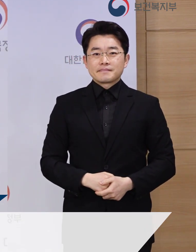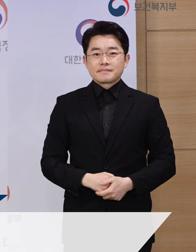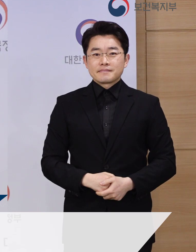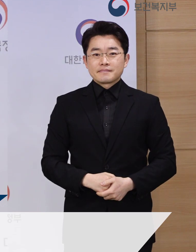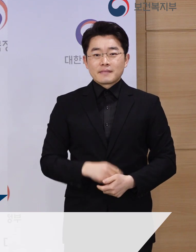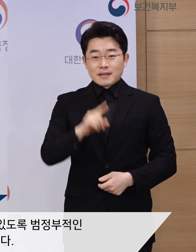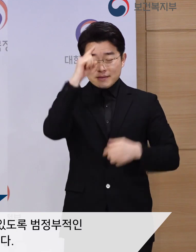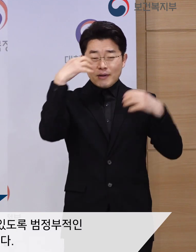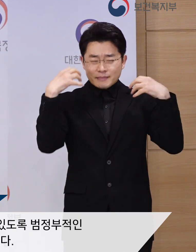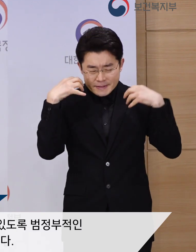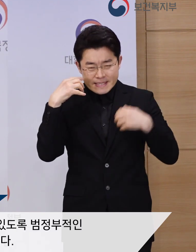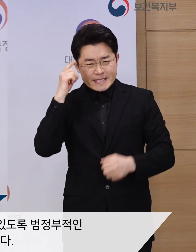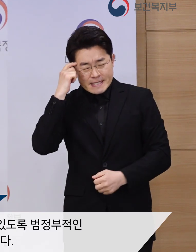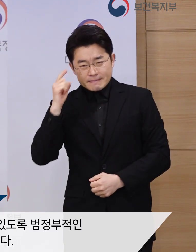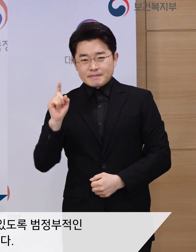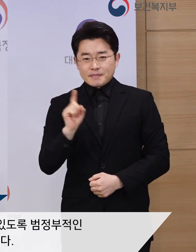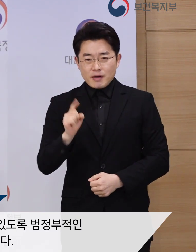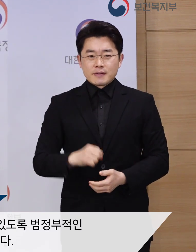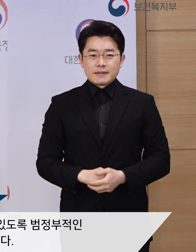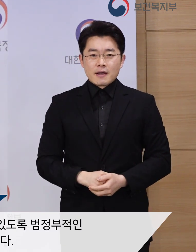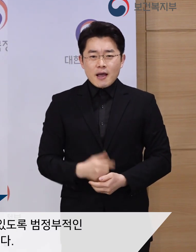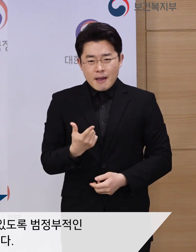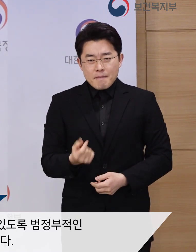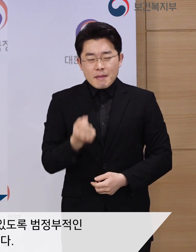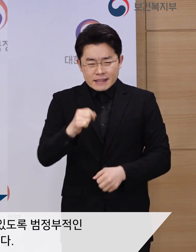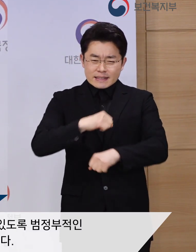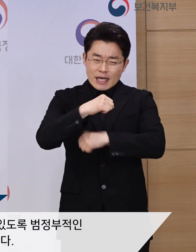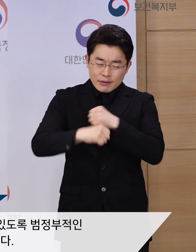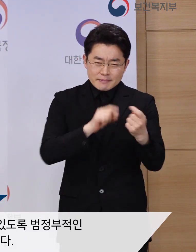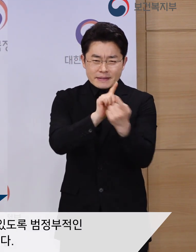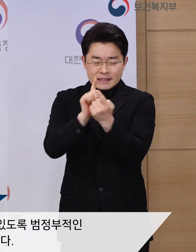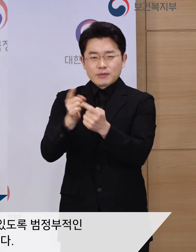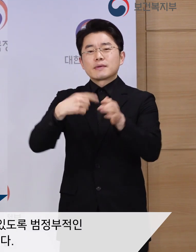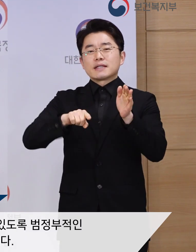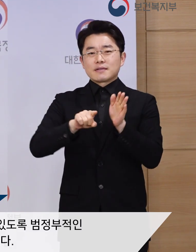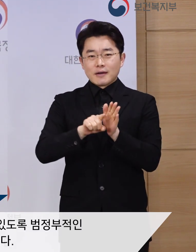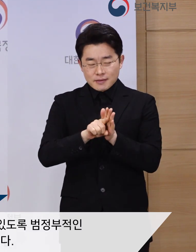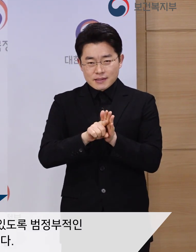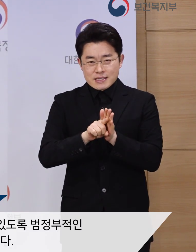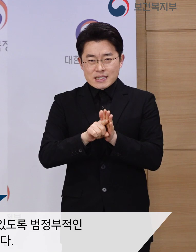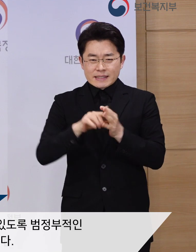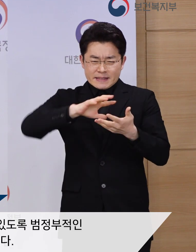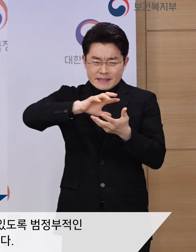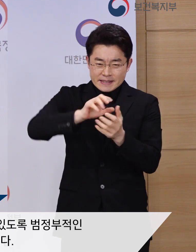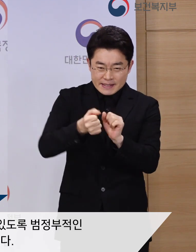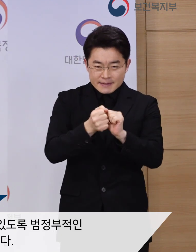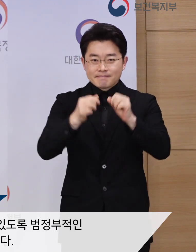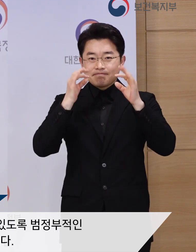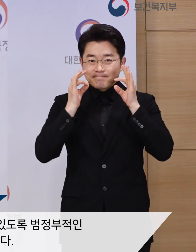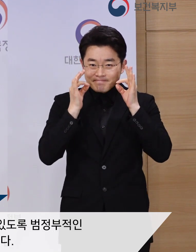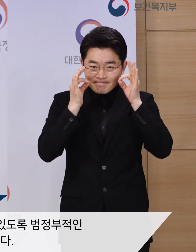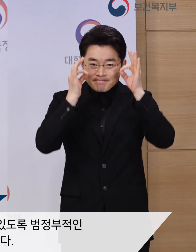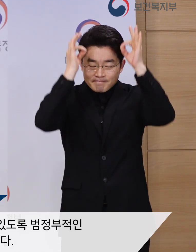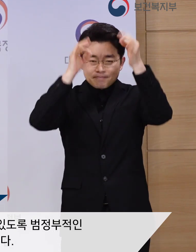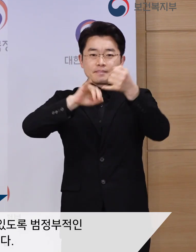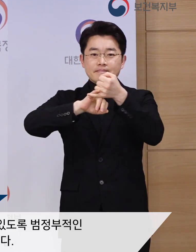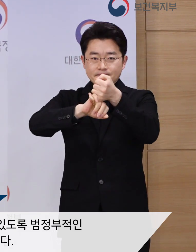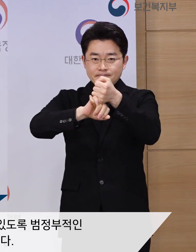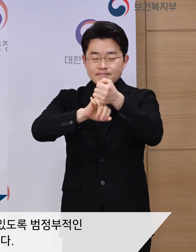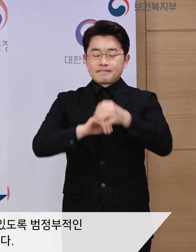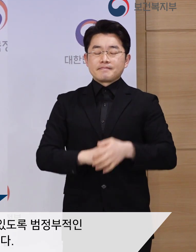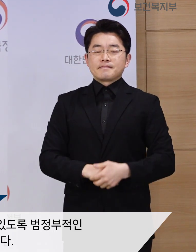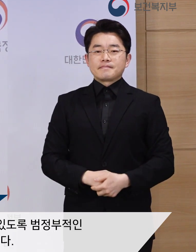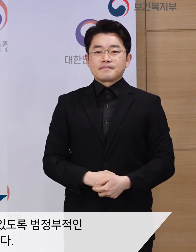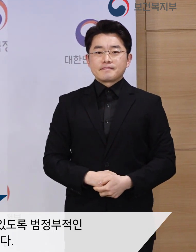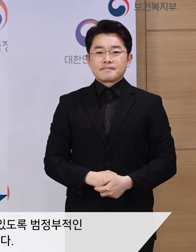것입니다. 정부는 하루라도 빨리 국민의 일상이 회복될 수 있도록 범정부적인 모든 역량을 동원하여